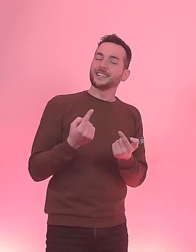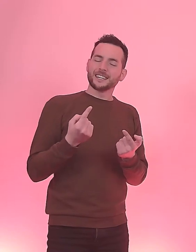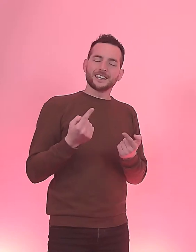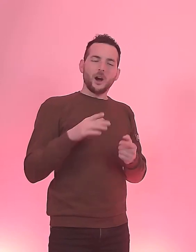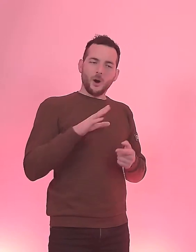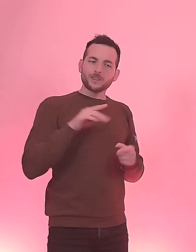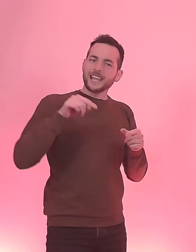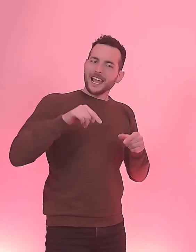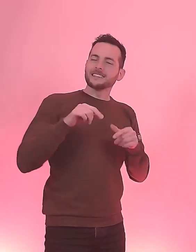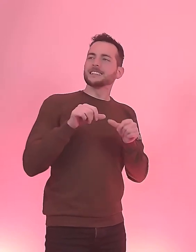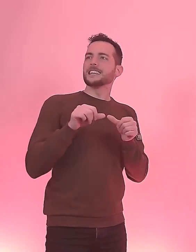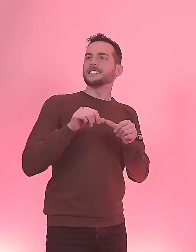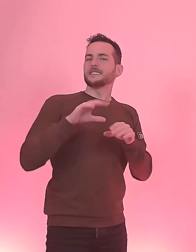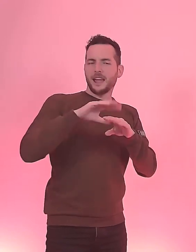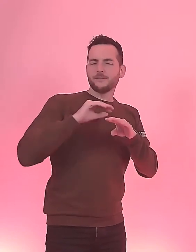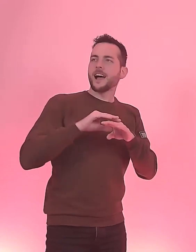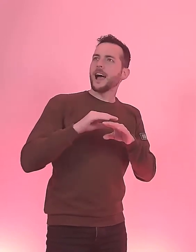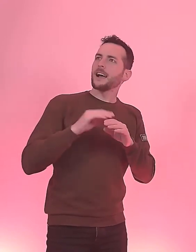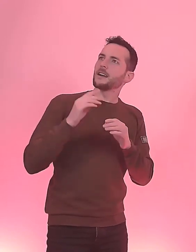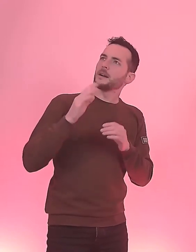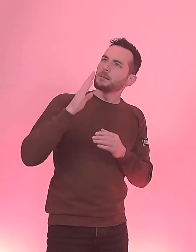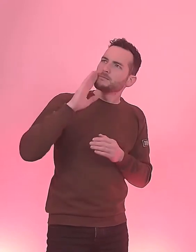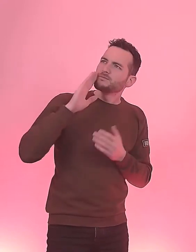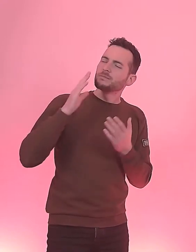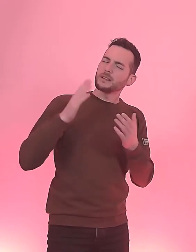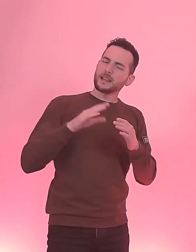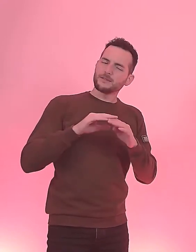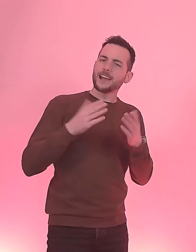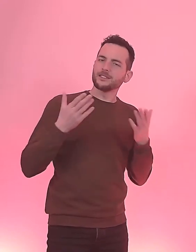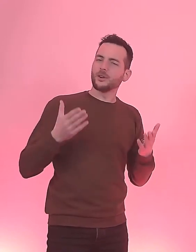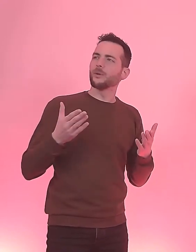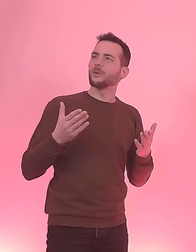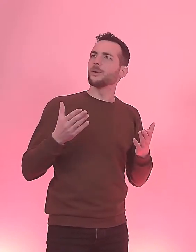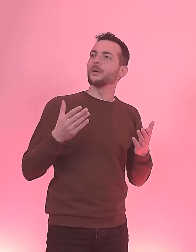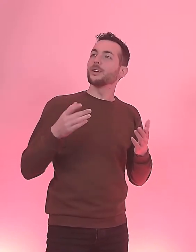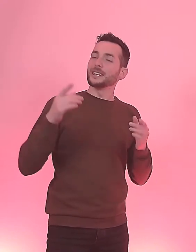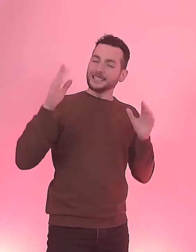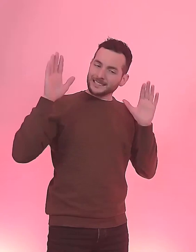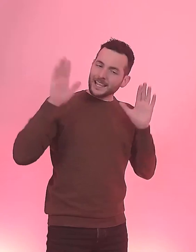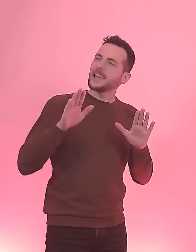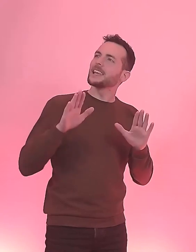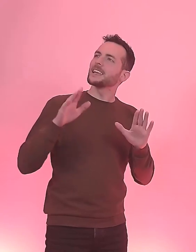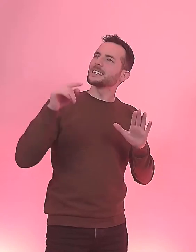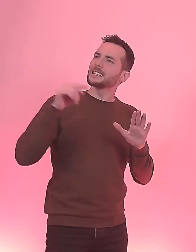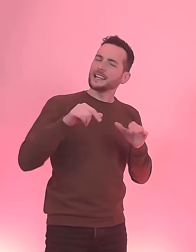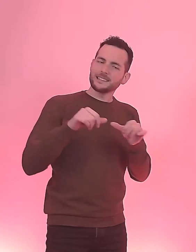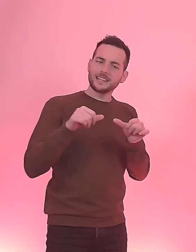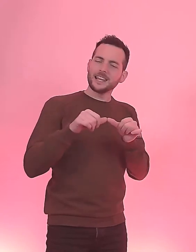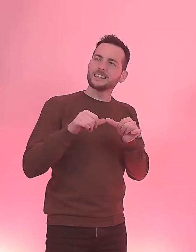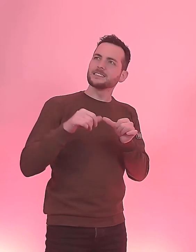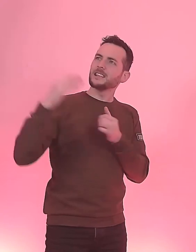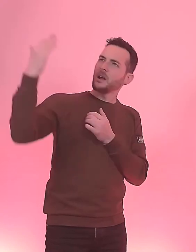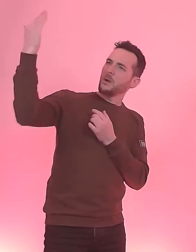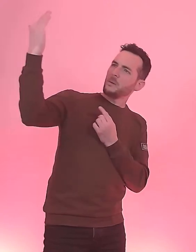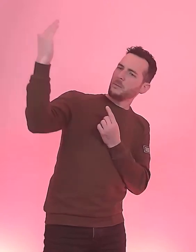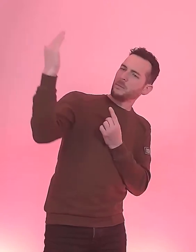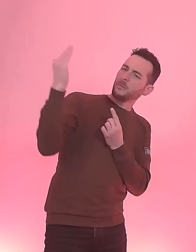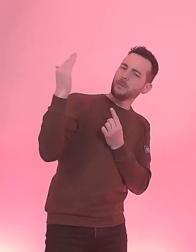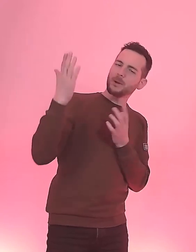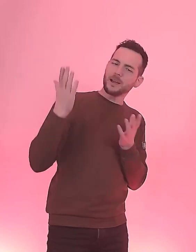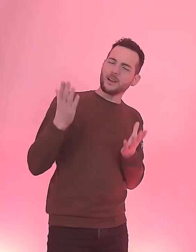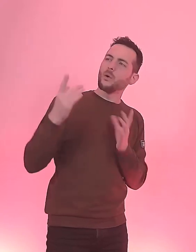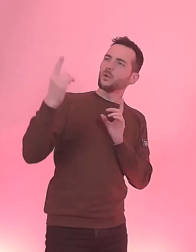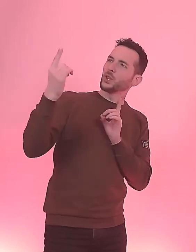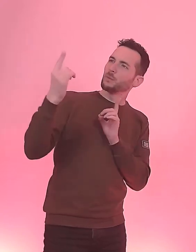zich zullen ervaren en zo willen we een zegen vragen over deze dienst natuurlijk komen wilt u ons tegemoetkomen en mogen we een ontmoeting